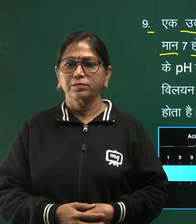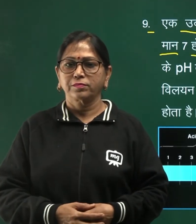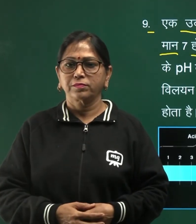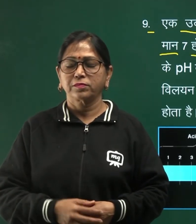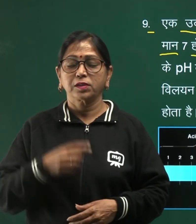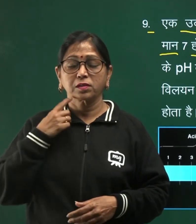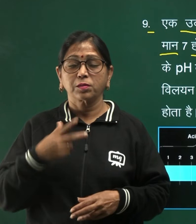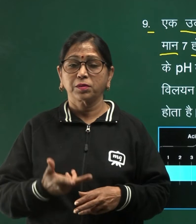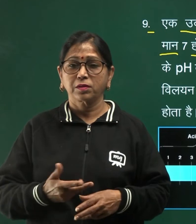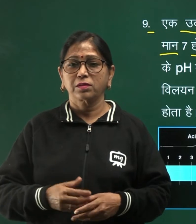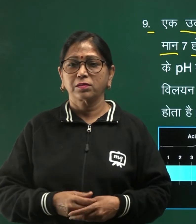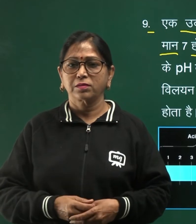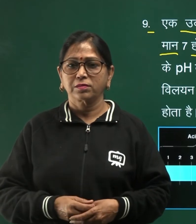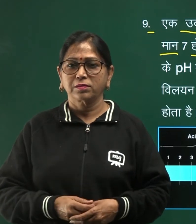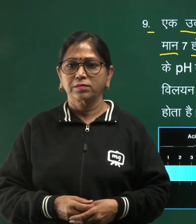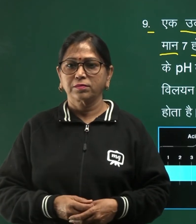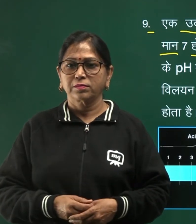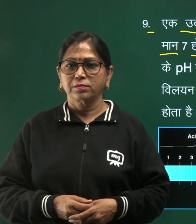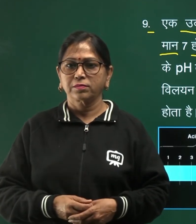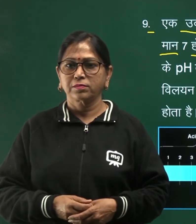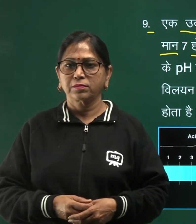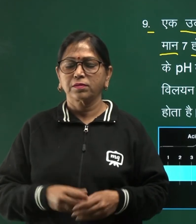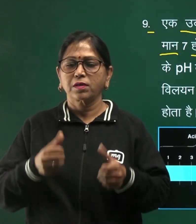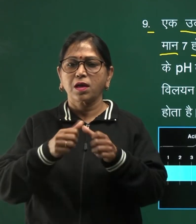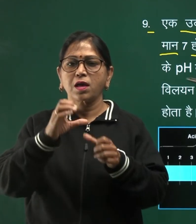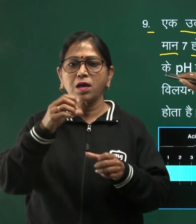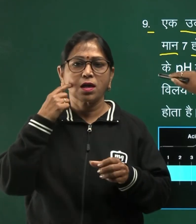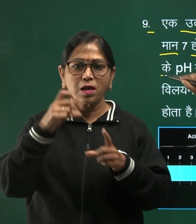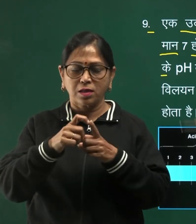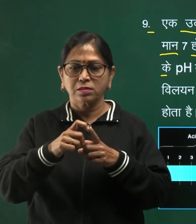7 होता है जबकि